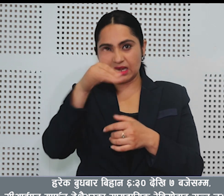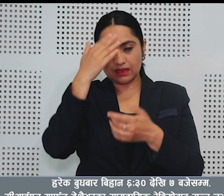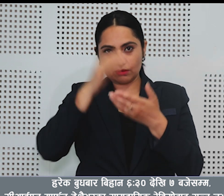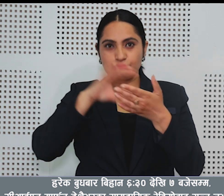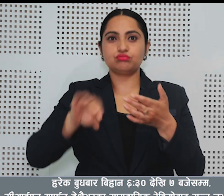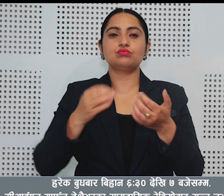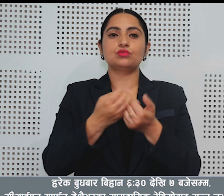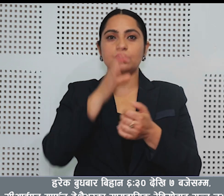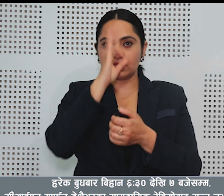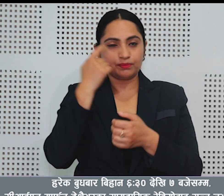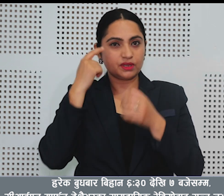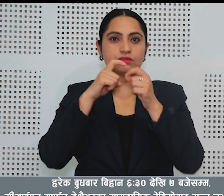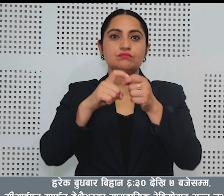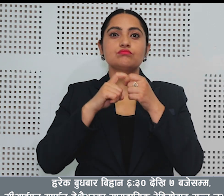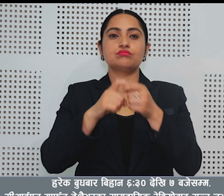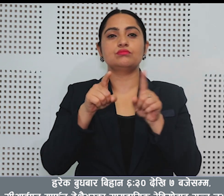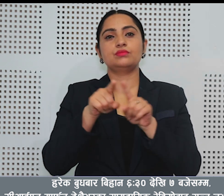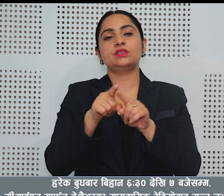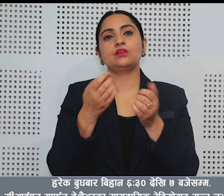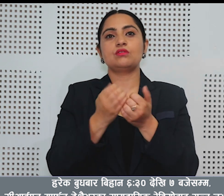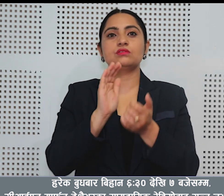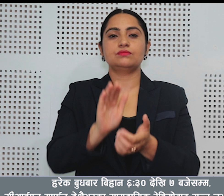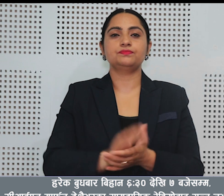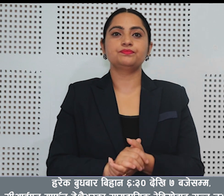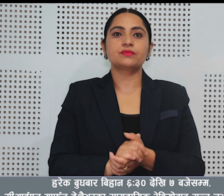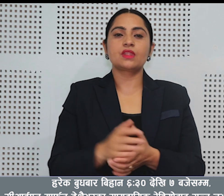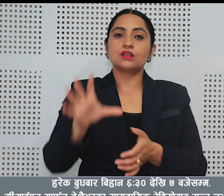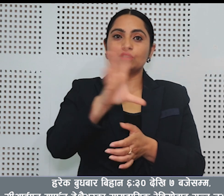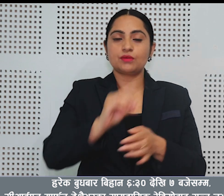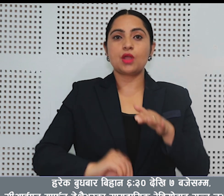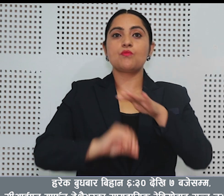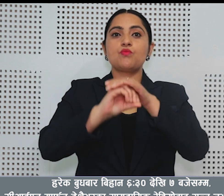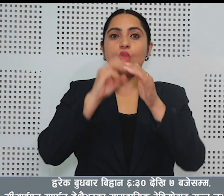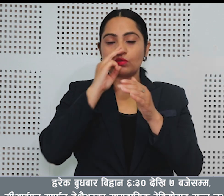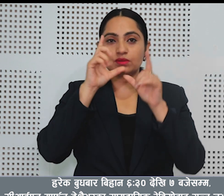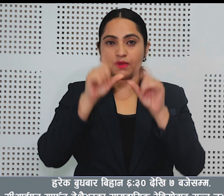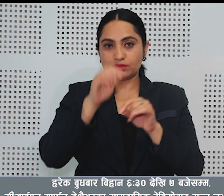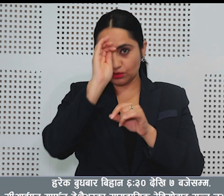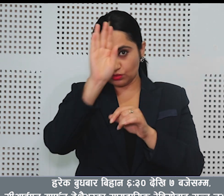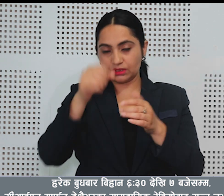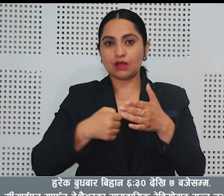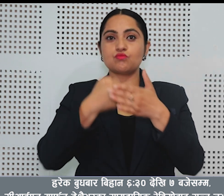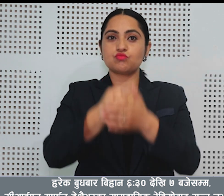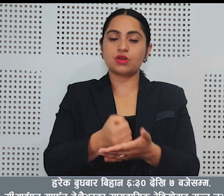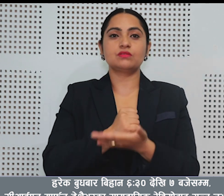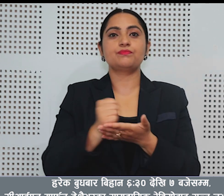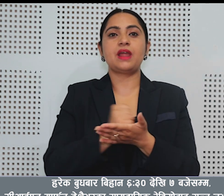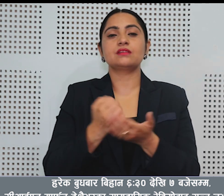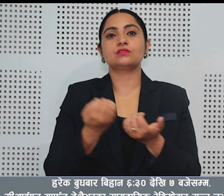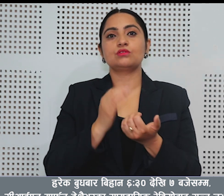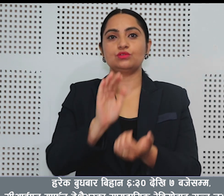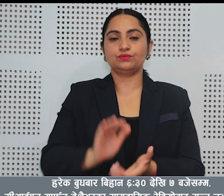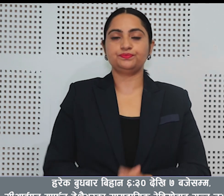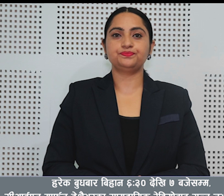सम्बोधन गर्दै विज्ञसँगको सवाल जवाफ पनि प्रस्तुत गर्नेछौँ र सबैको पहुँचमा आवश्यक सूचना पुर्याउने प्रयत्न